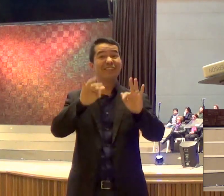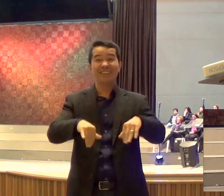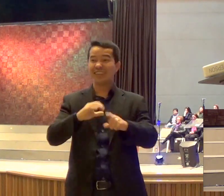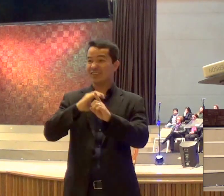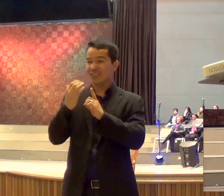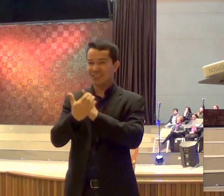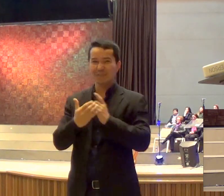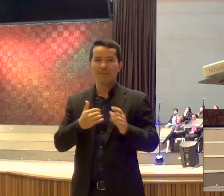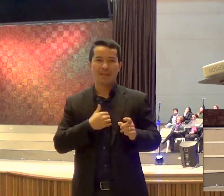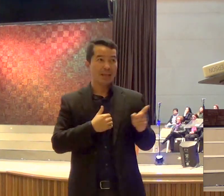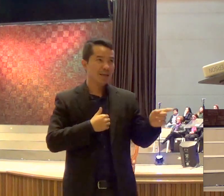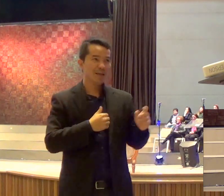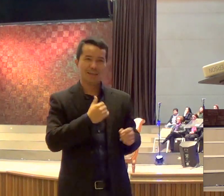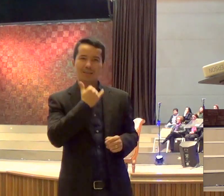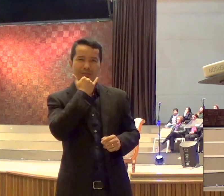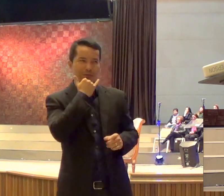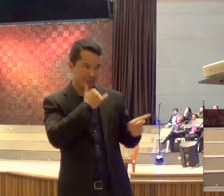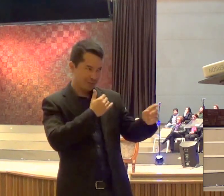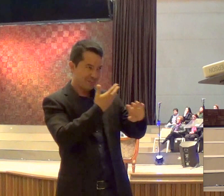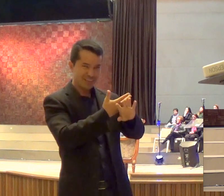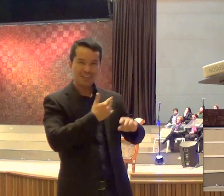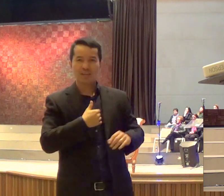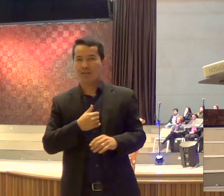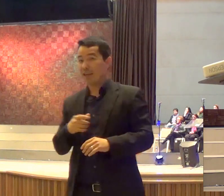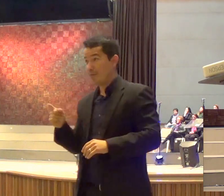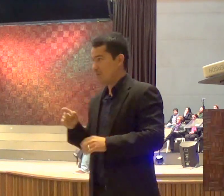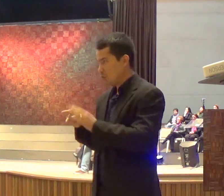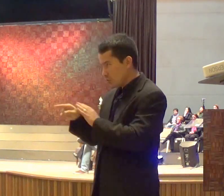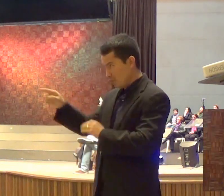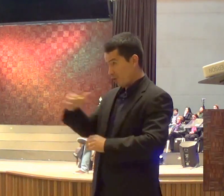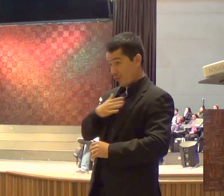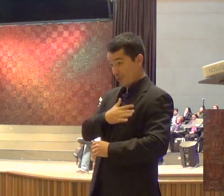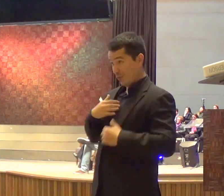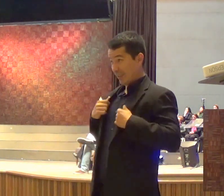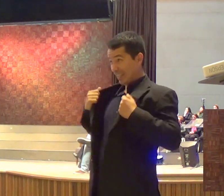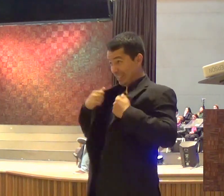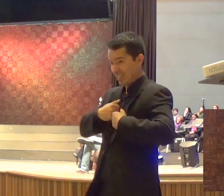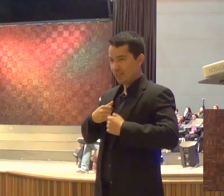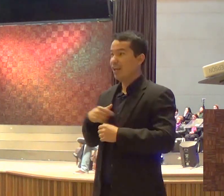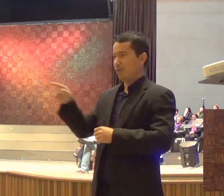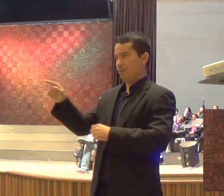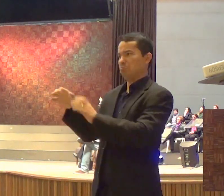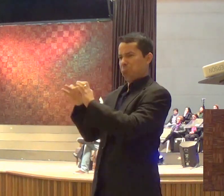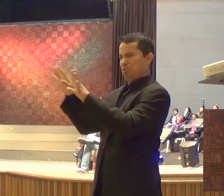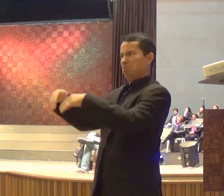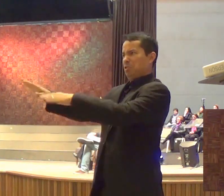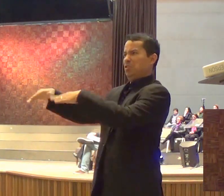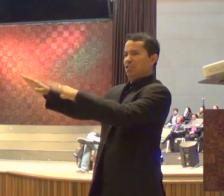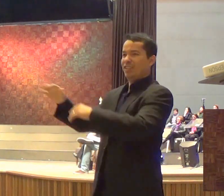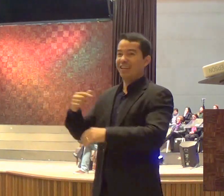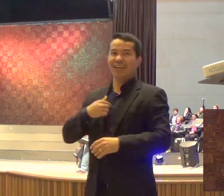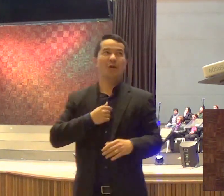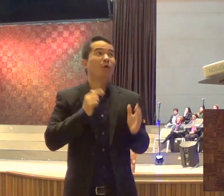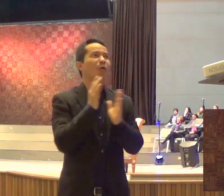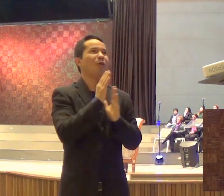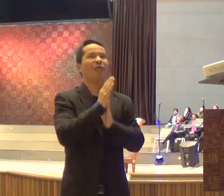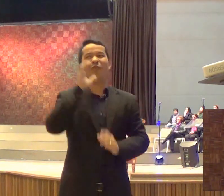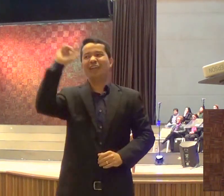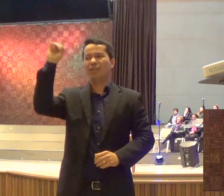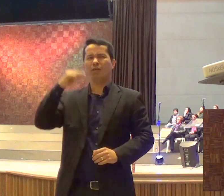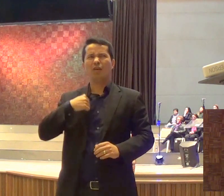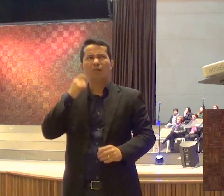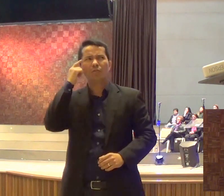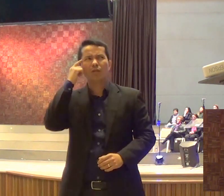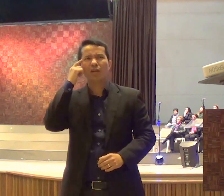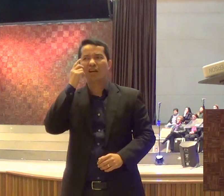gostou ah pouco tempo assim eu conto mesmo gostou do casaco eu falei Gostei ele falou é seu pode levar eu falei louvado seja o nome do senhor e